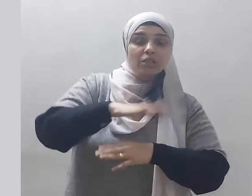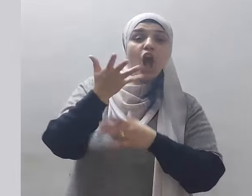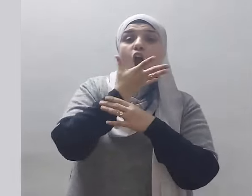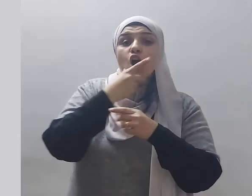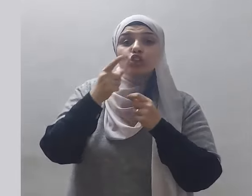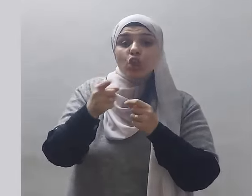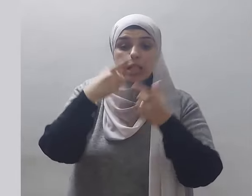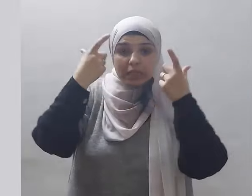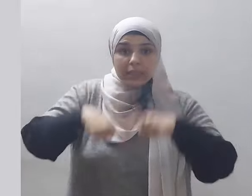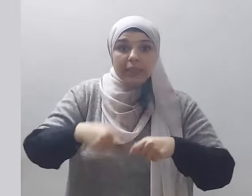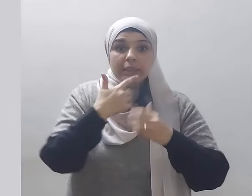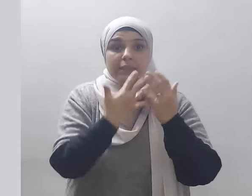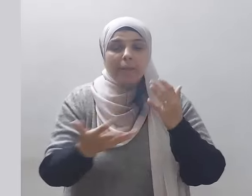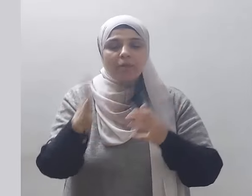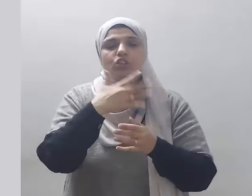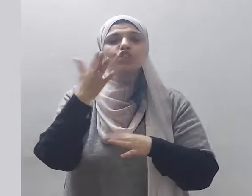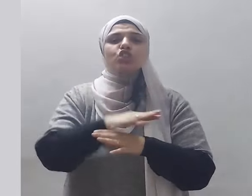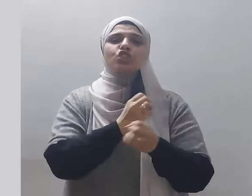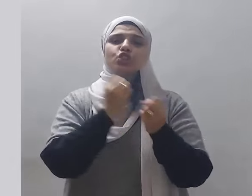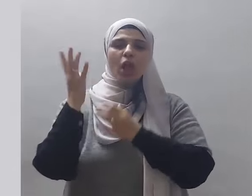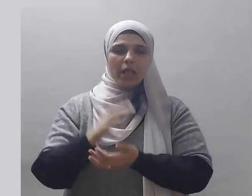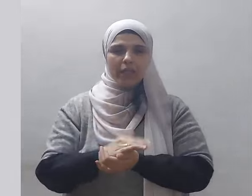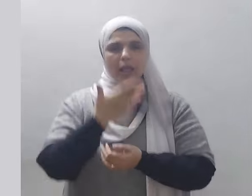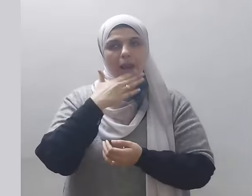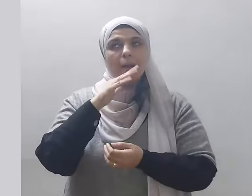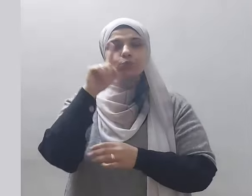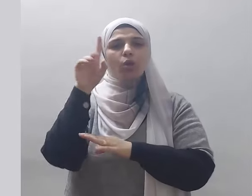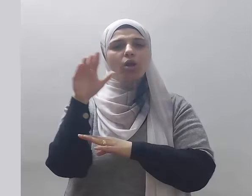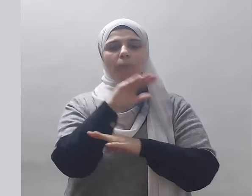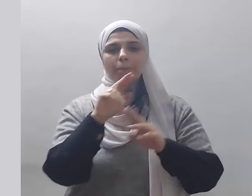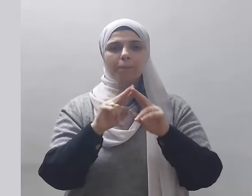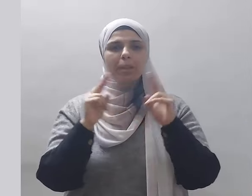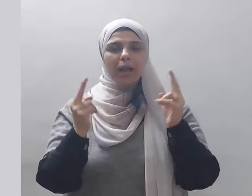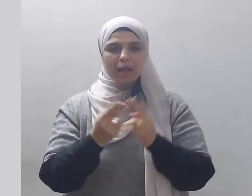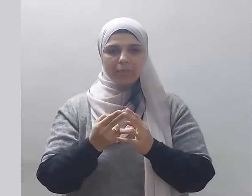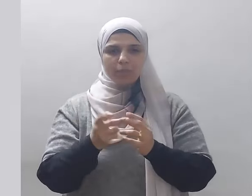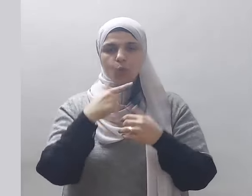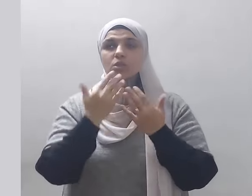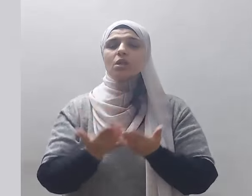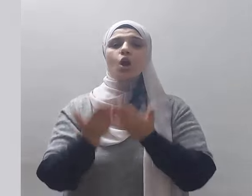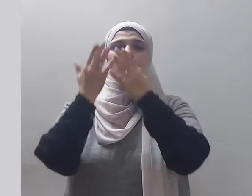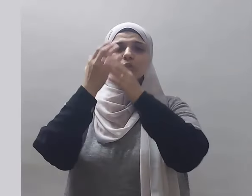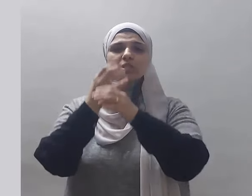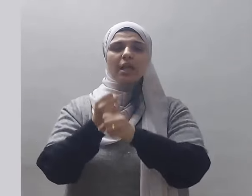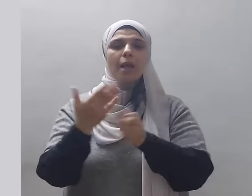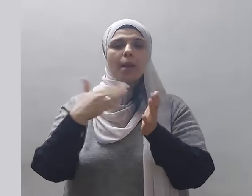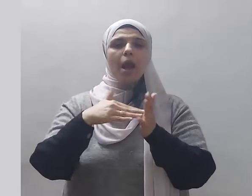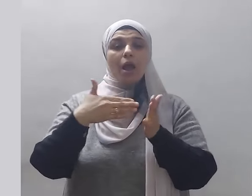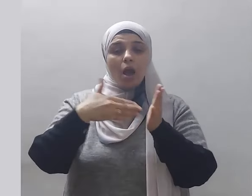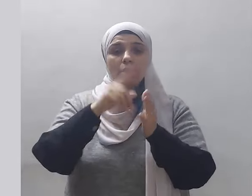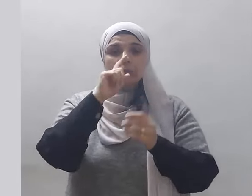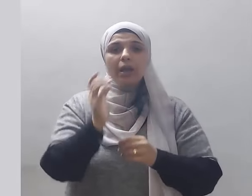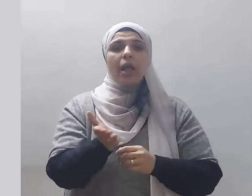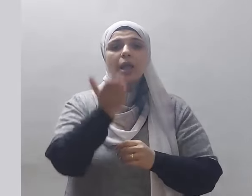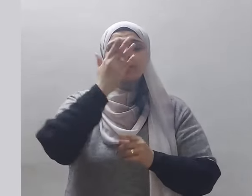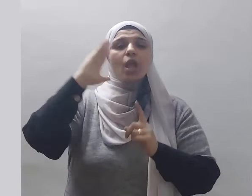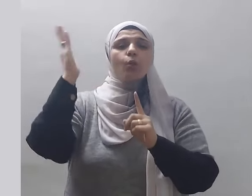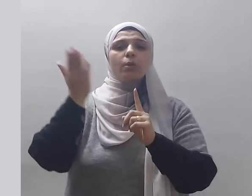فهو شهيد الحمد لله رب العالمين والصلاه والسلام على خاتم الانبياء والمرسلين